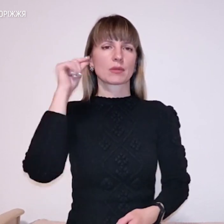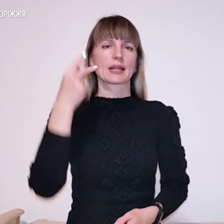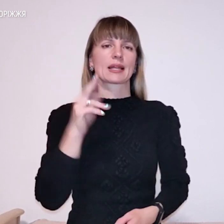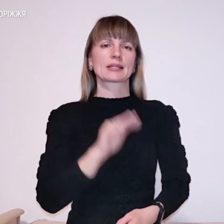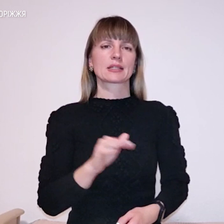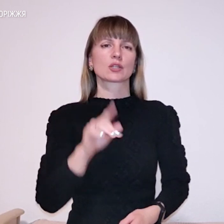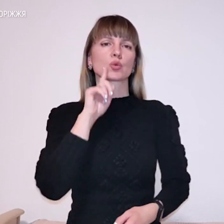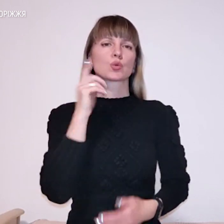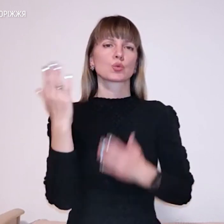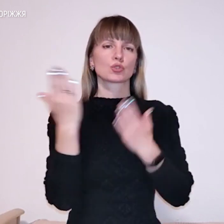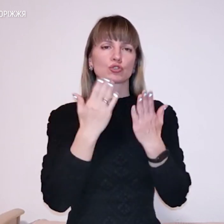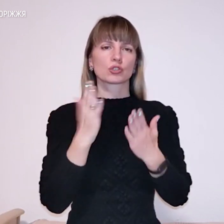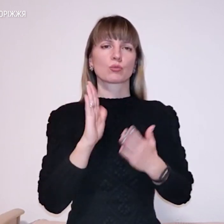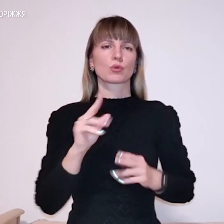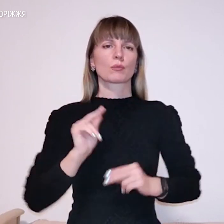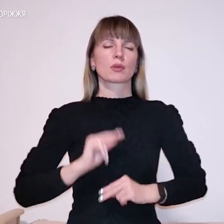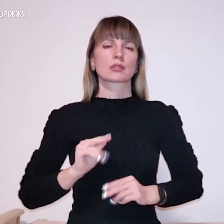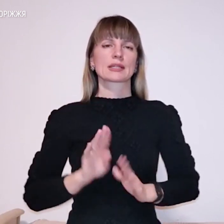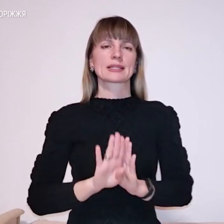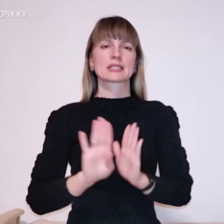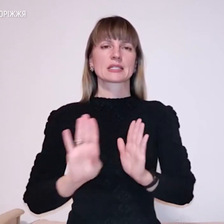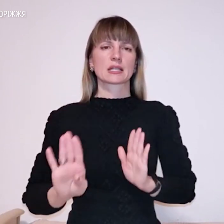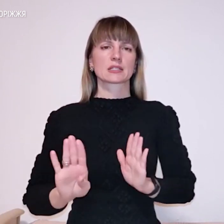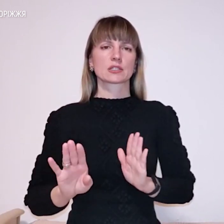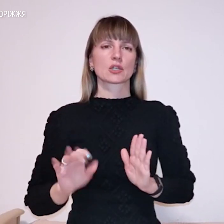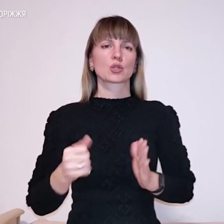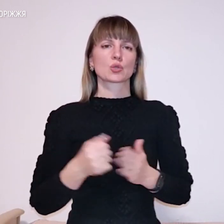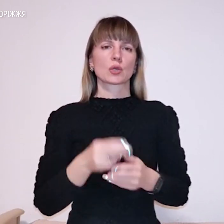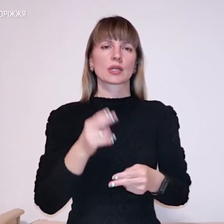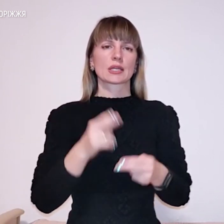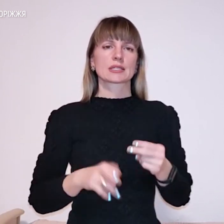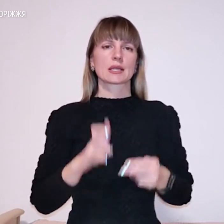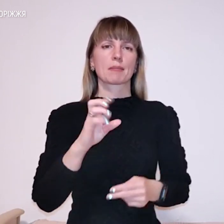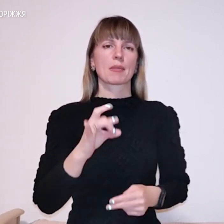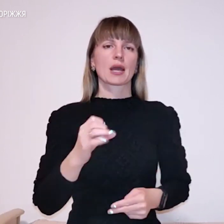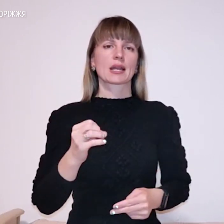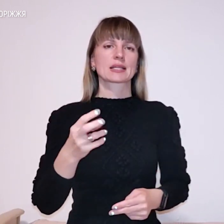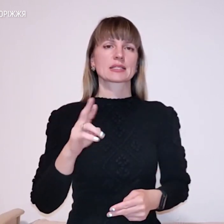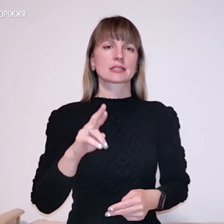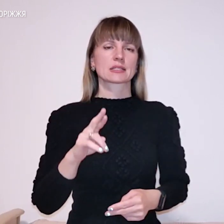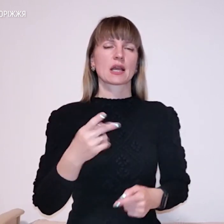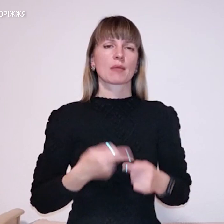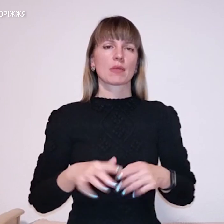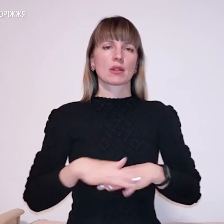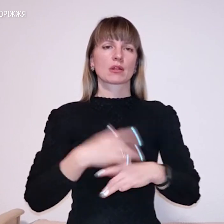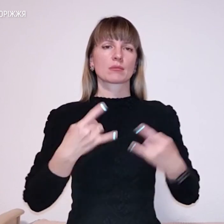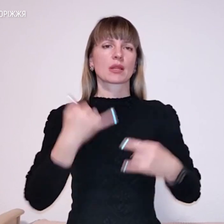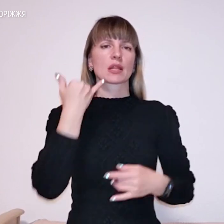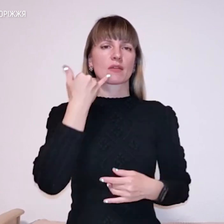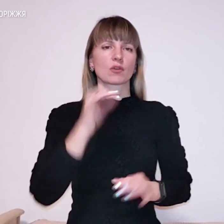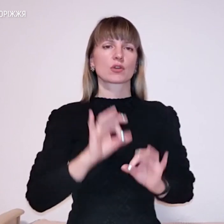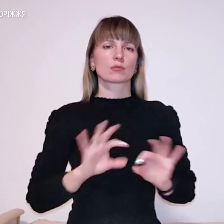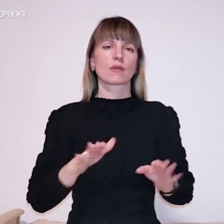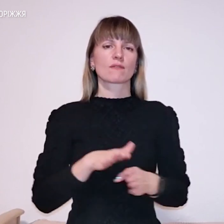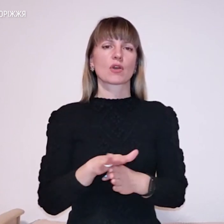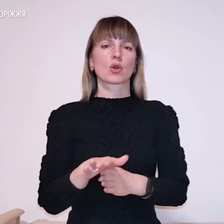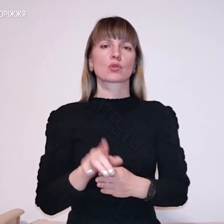юний читач працюватиме дистанційно до кінця березня. Про це Суспільному телефоном розповіла виконувачка